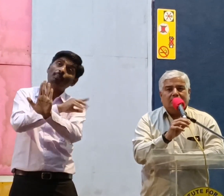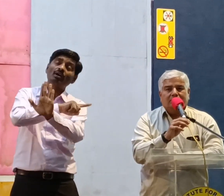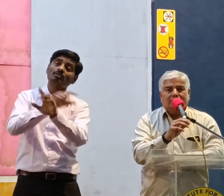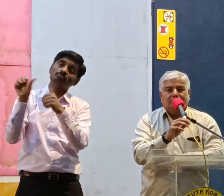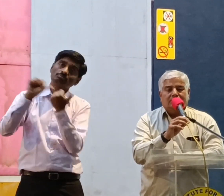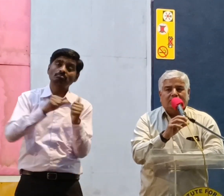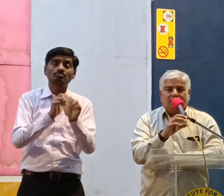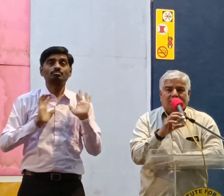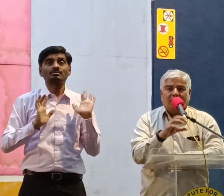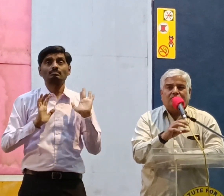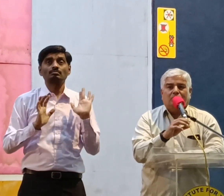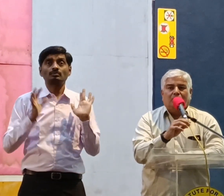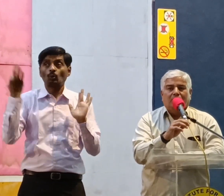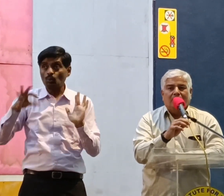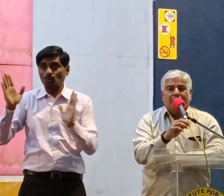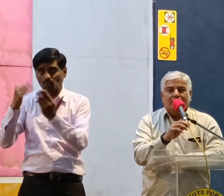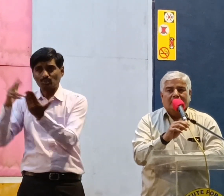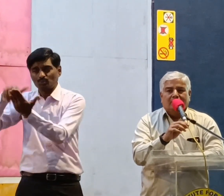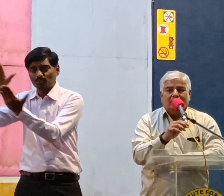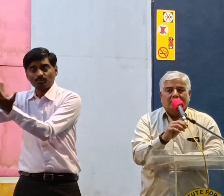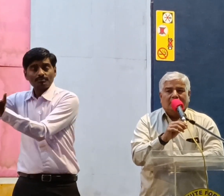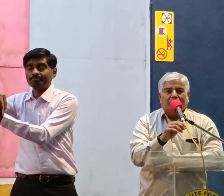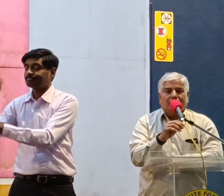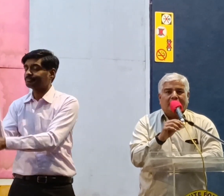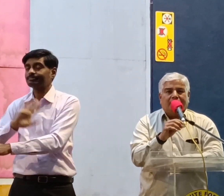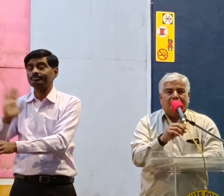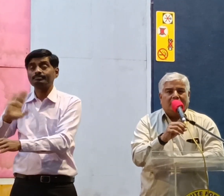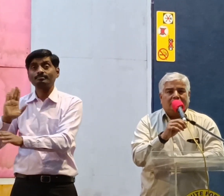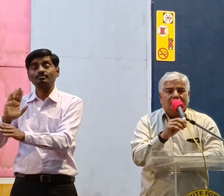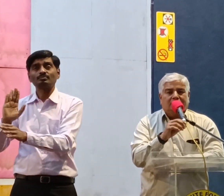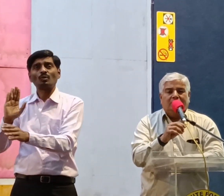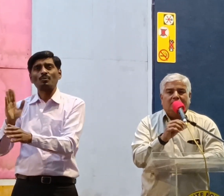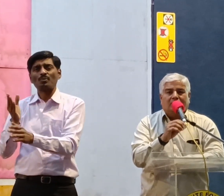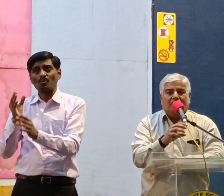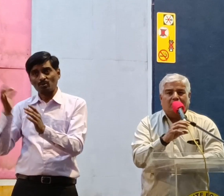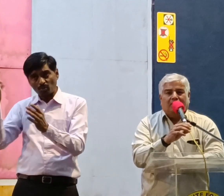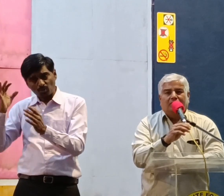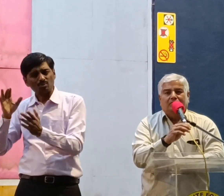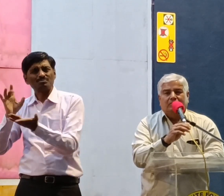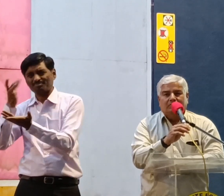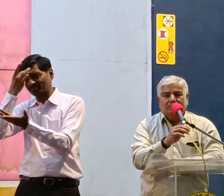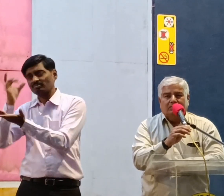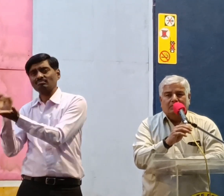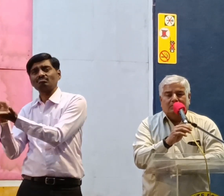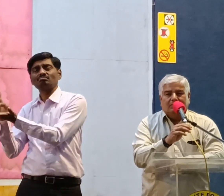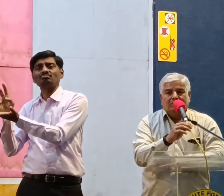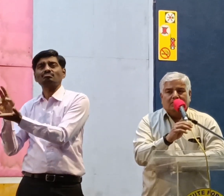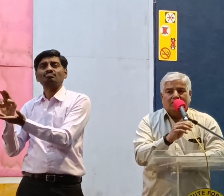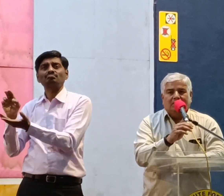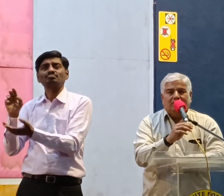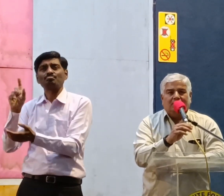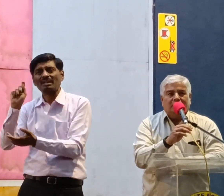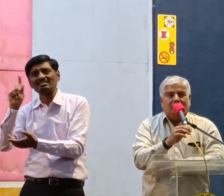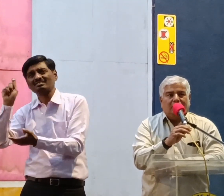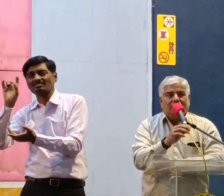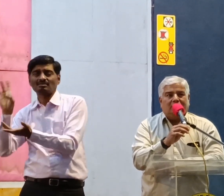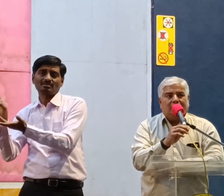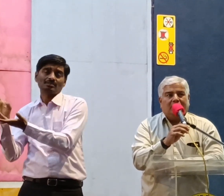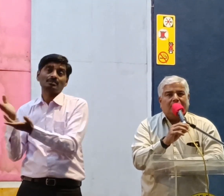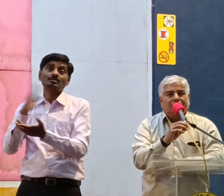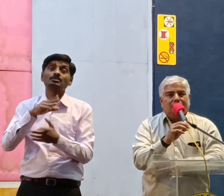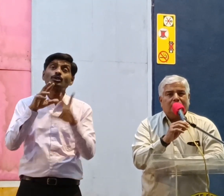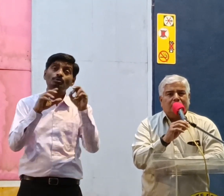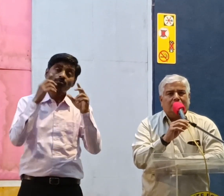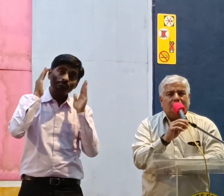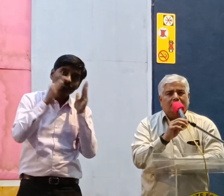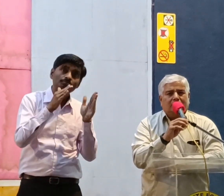કાંઈ શીખ્યા છો એનું વારંવાર દઢીકરણ કરવાનું. આ દઢીકરણ કરવાથી